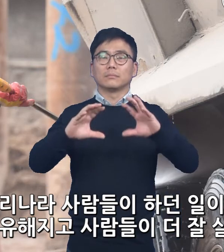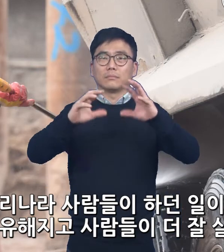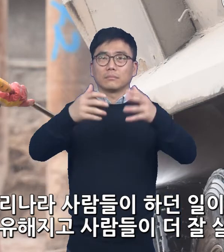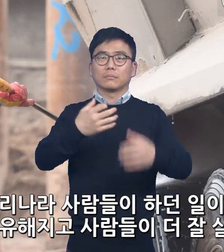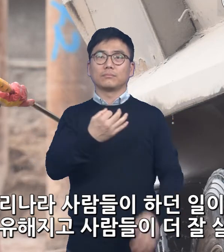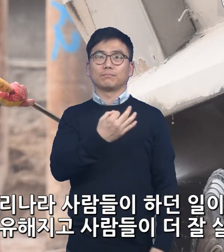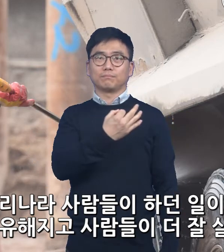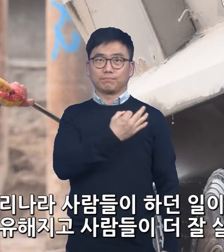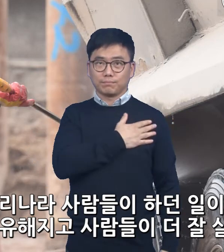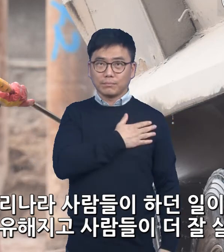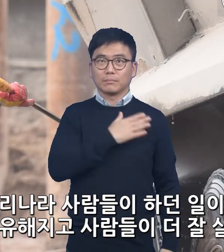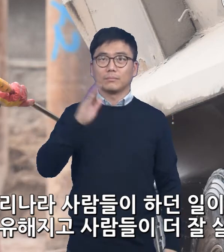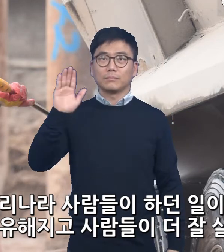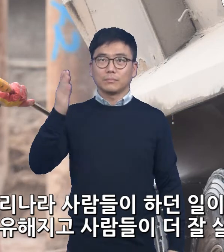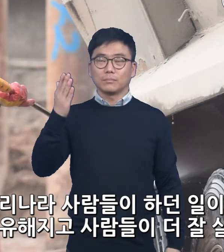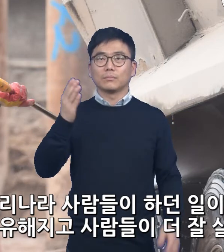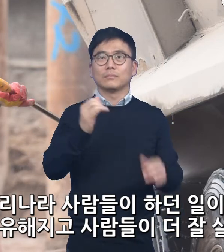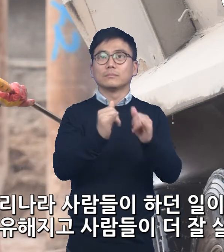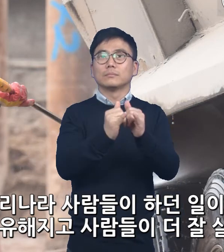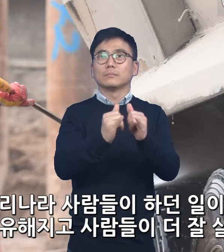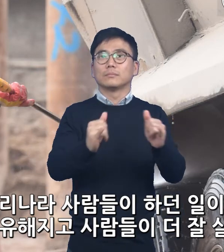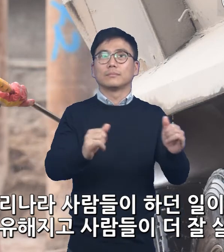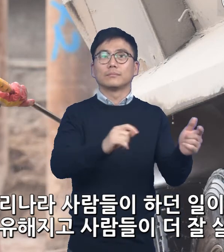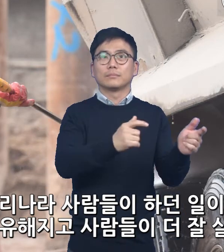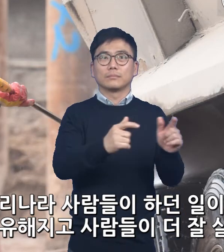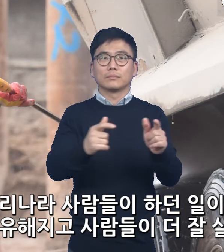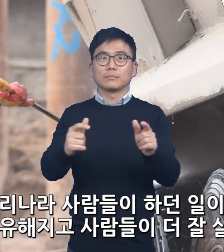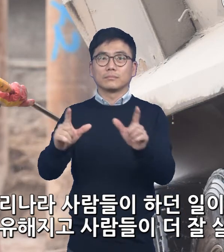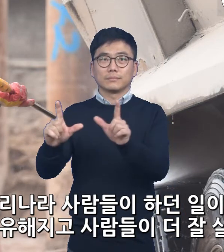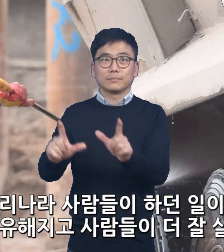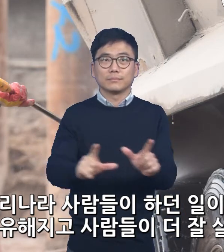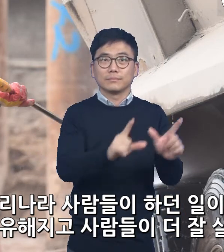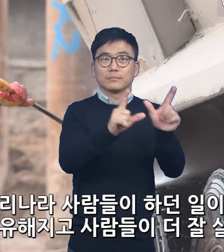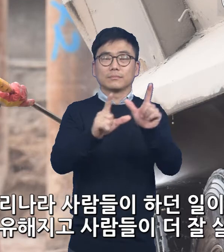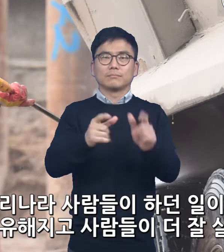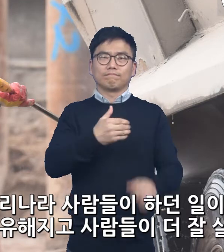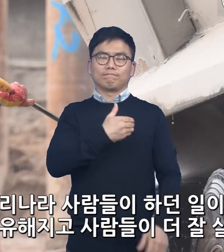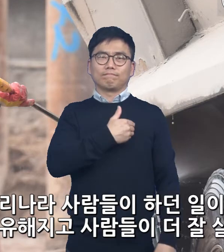나라가 부유해지고 사람들이 더 잘 살게 되면서